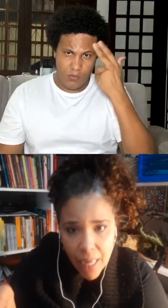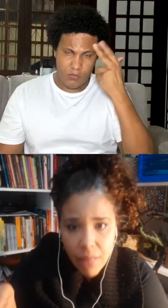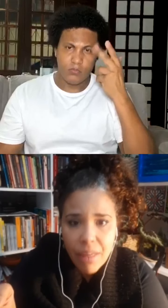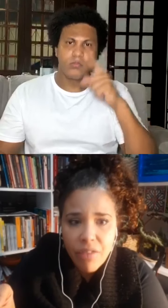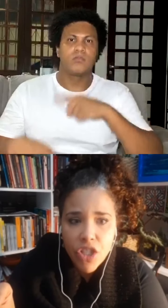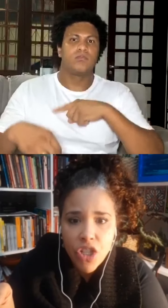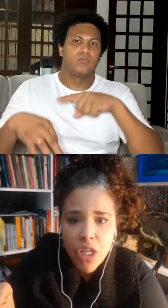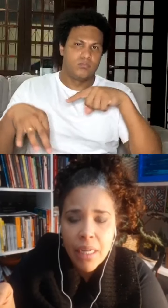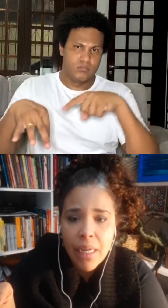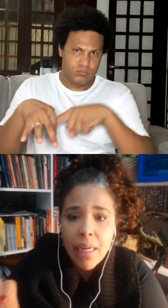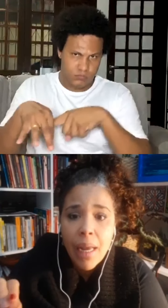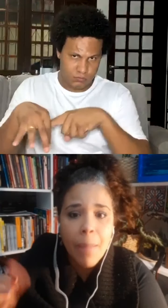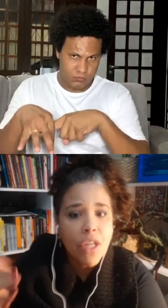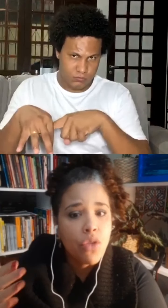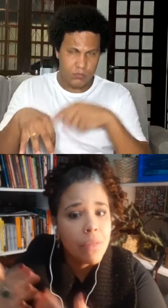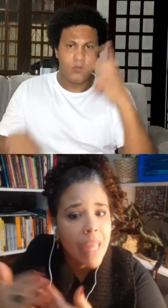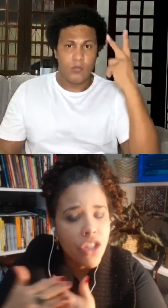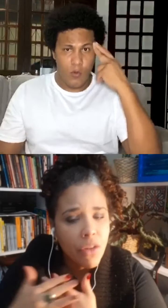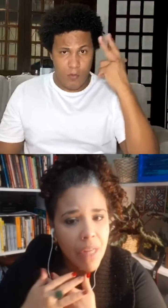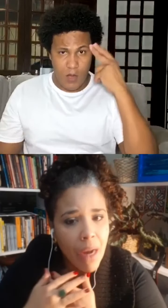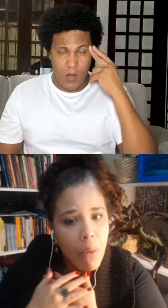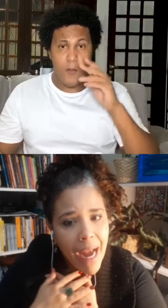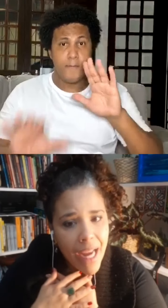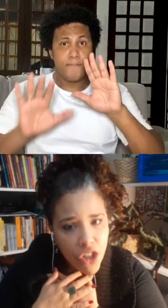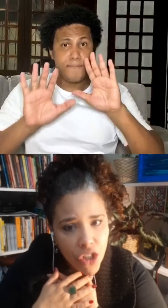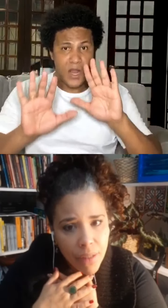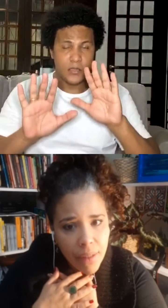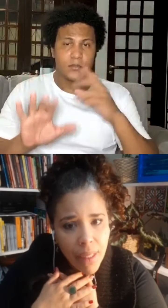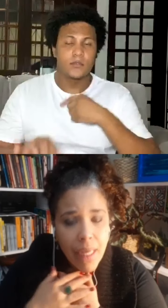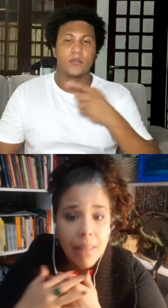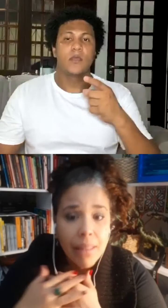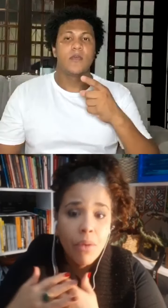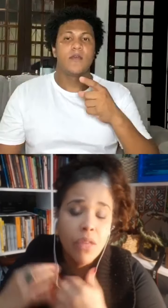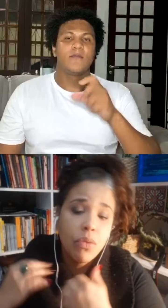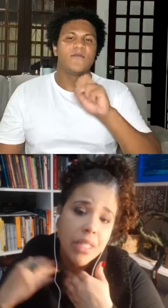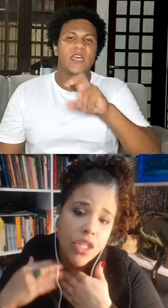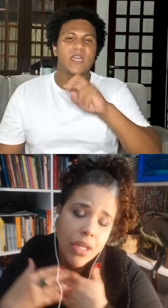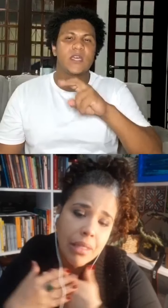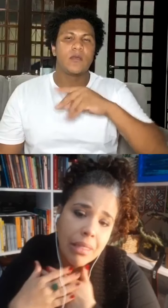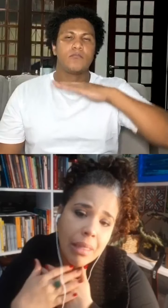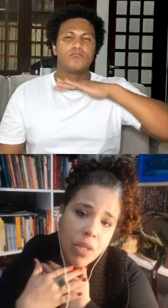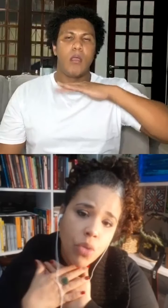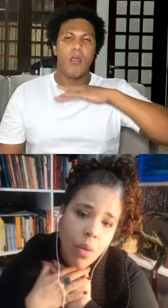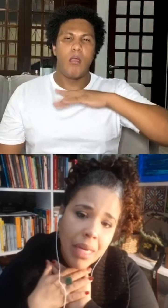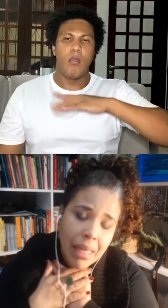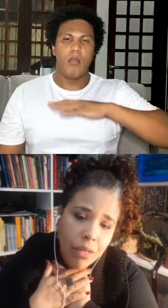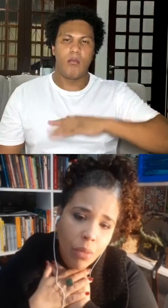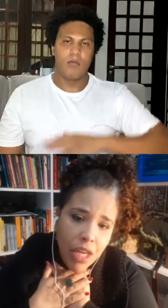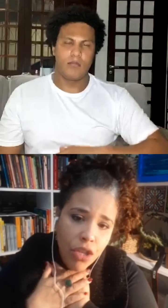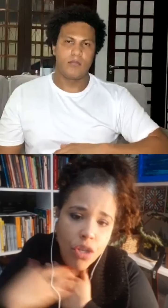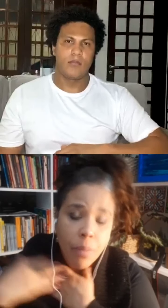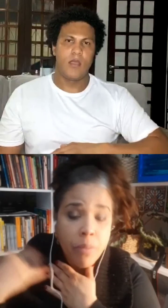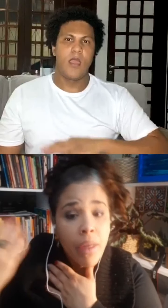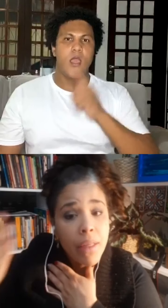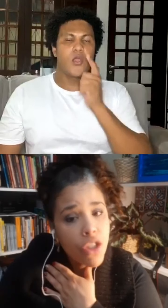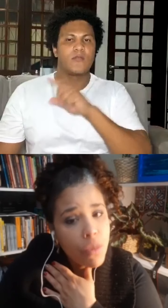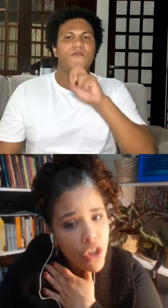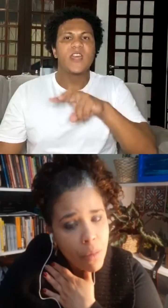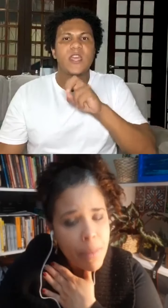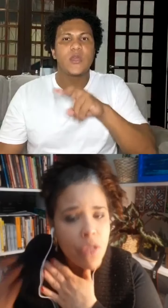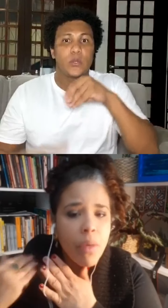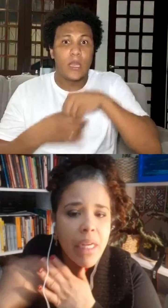dentro da vagina, mas com taxa viral baixa. Então, reduz a chance da pessoa que está doente